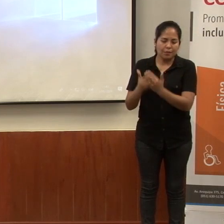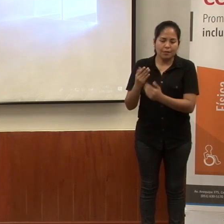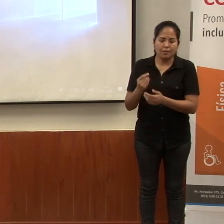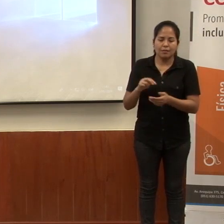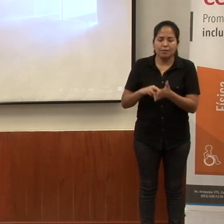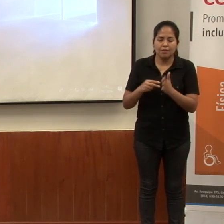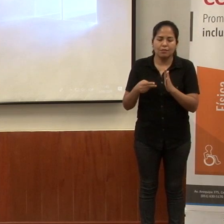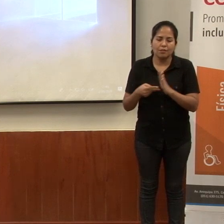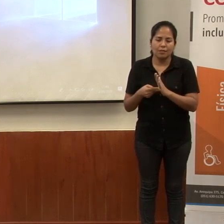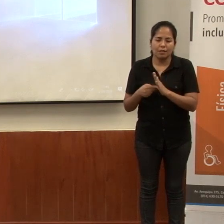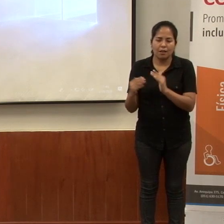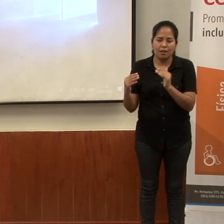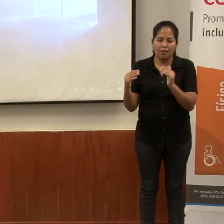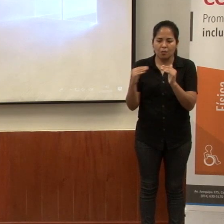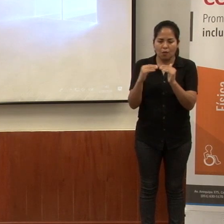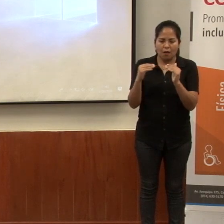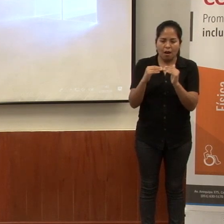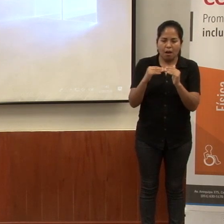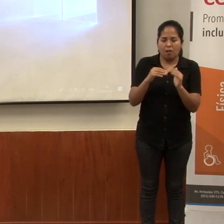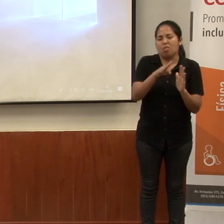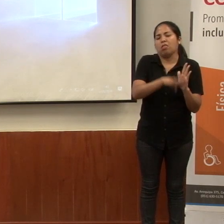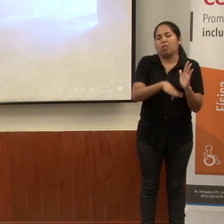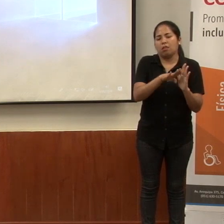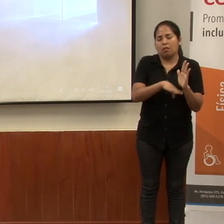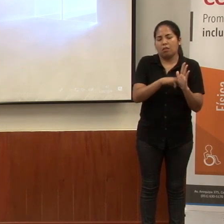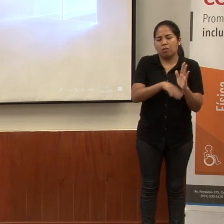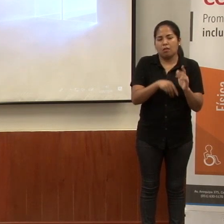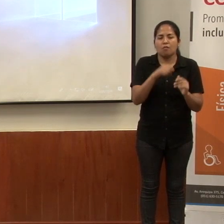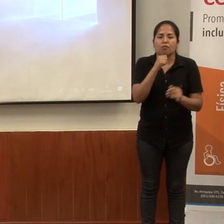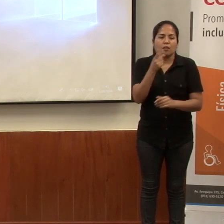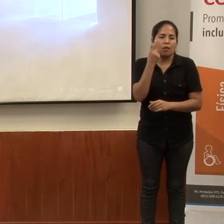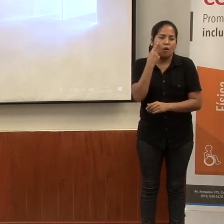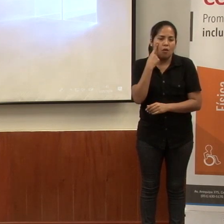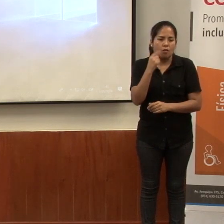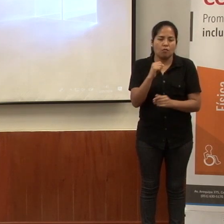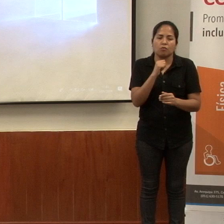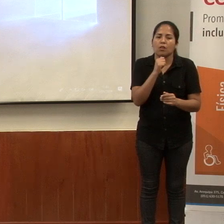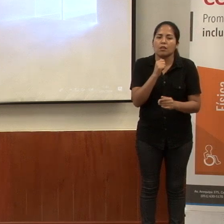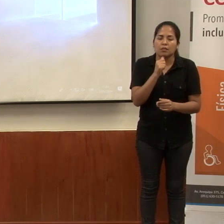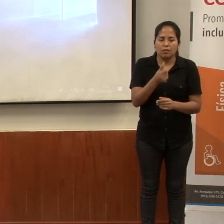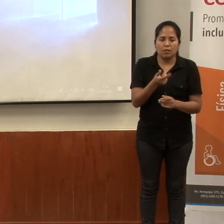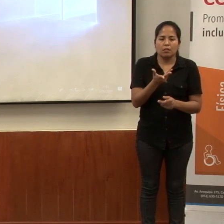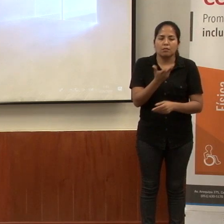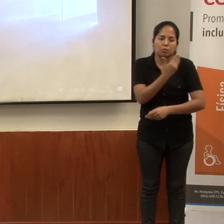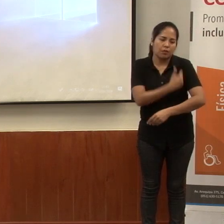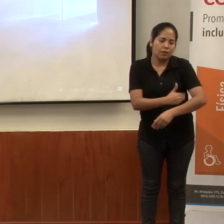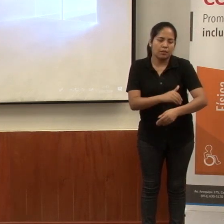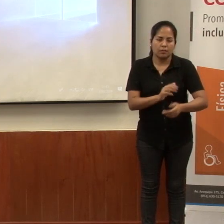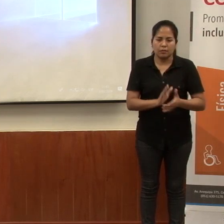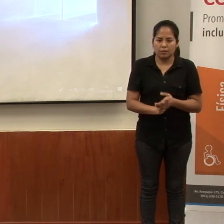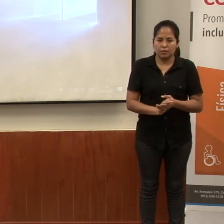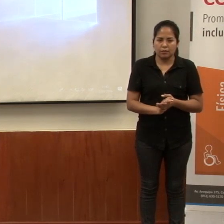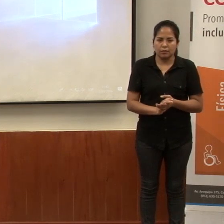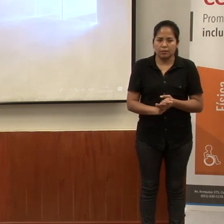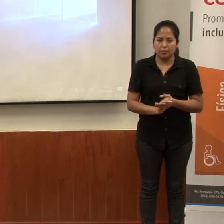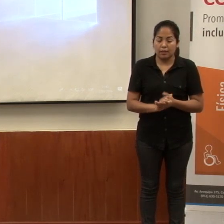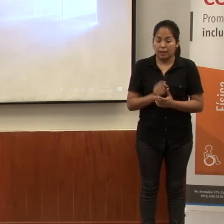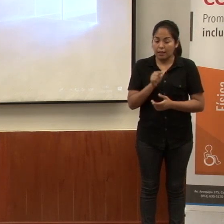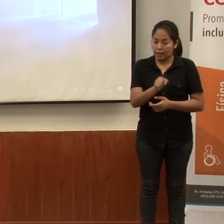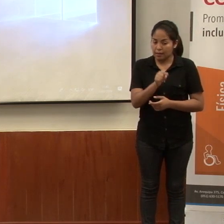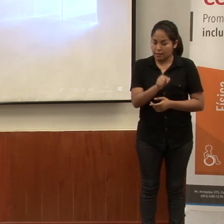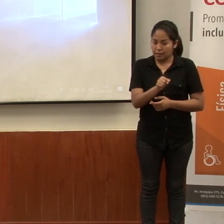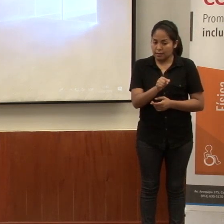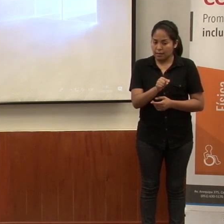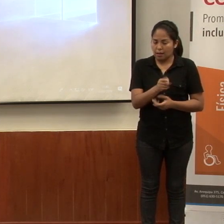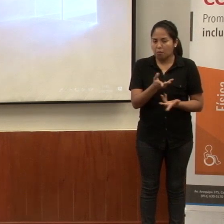es sinónimo de deficiencia. Me falta una mano, me falta un ojo. Esa no es una persona con discapacidad. Sino que eso que tiene,